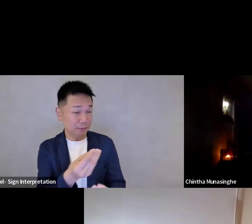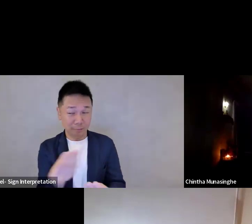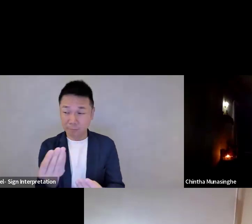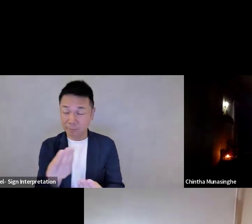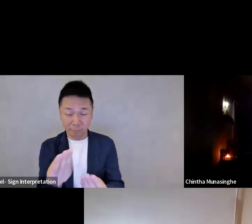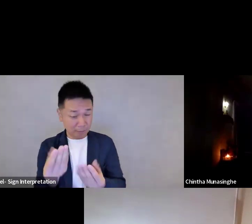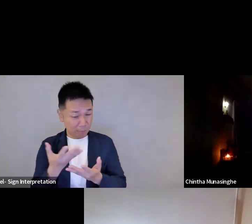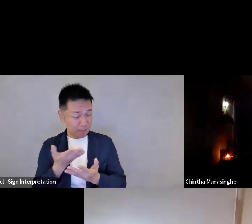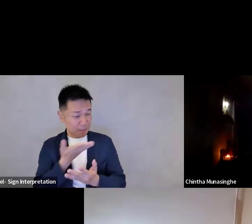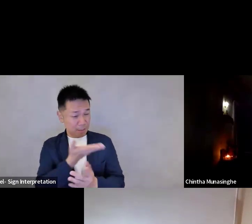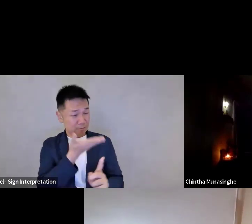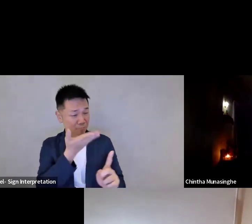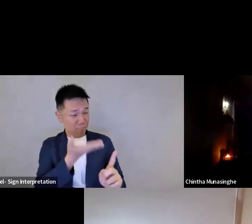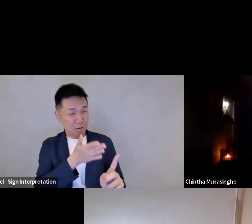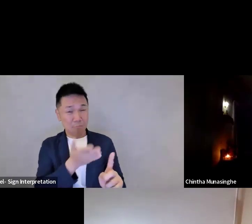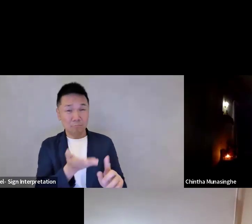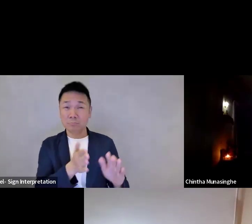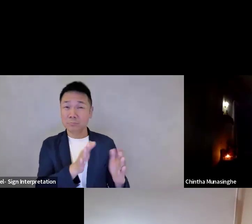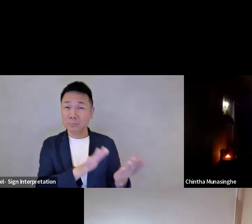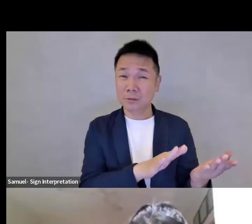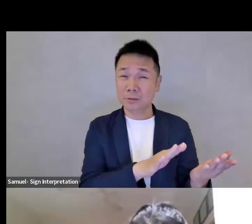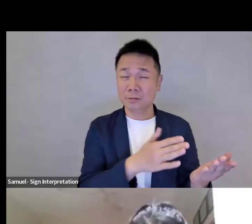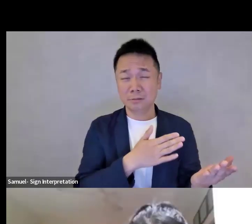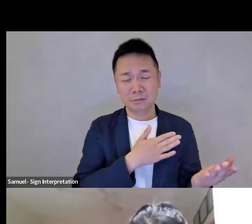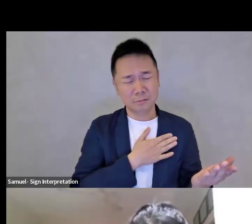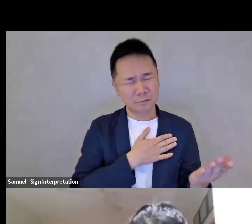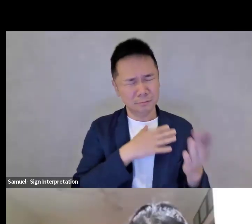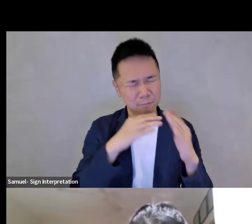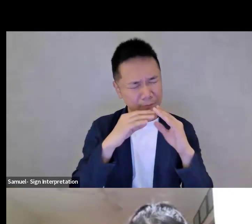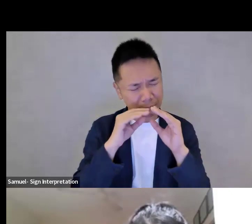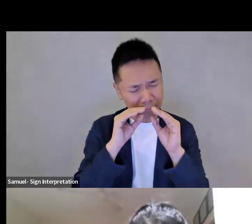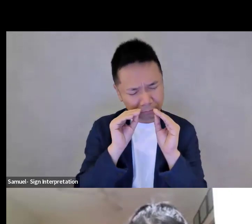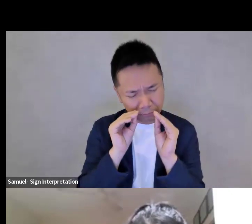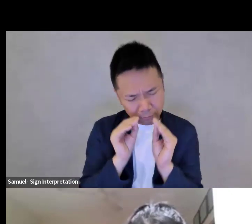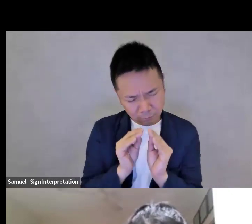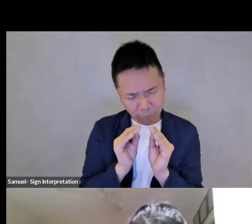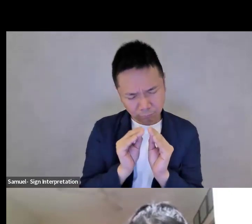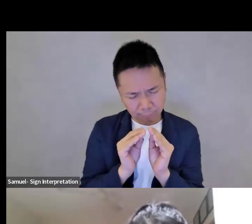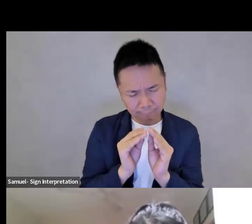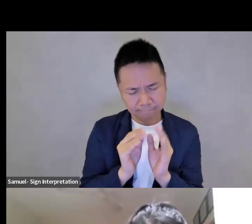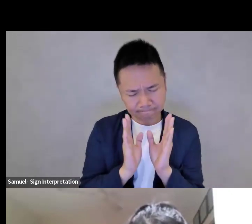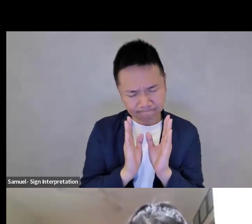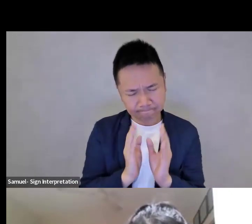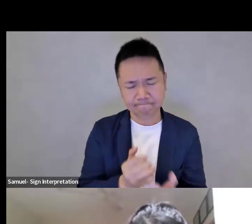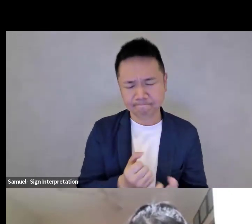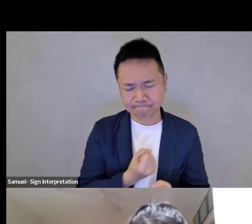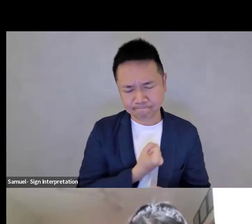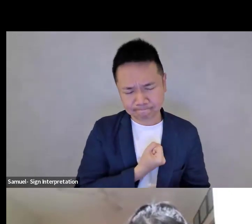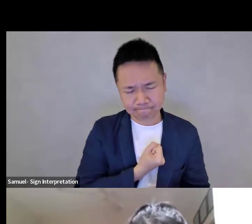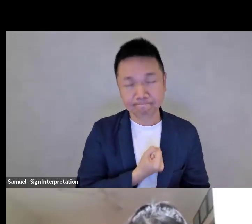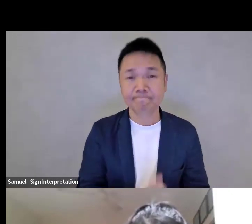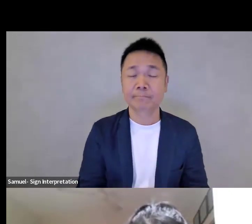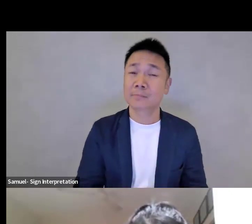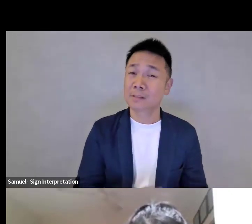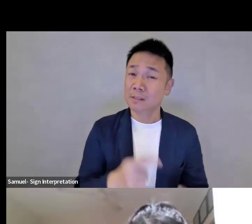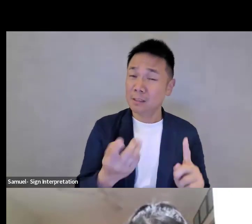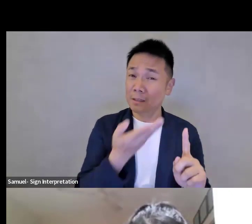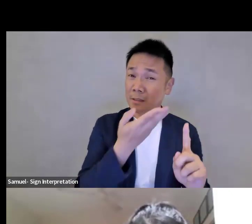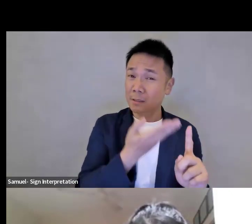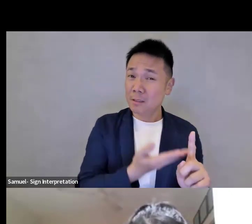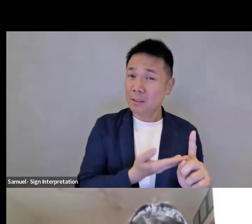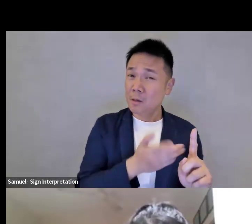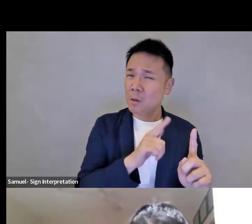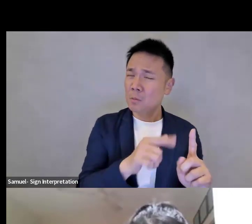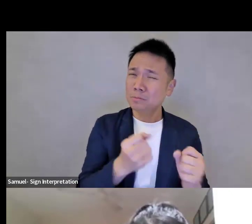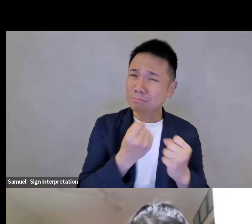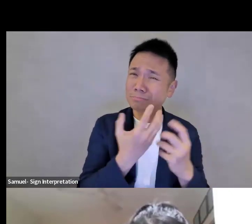再也没有机会见到面，所以当我听到Bhargavi博士过世的